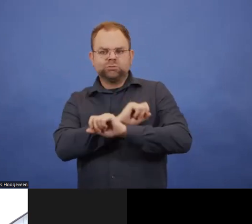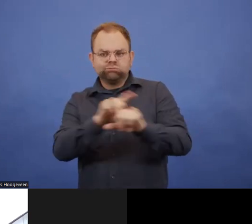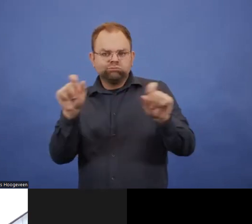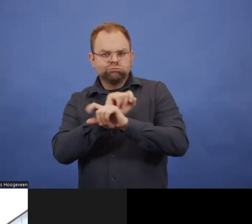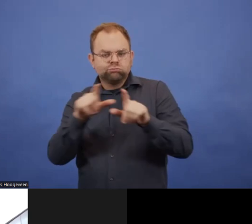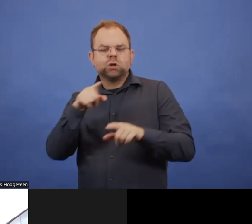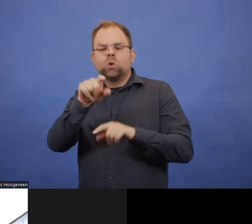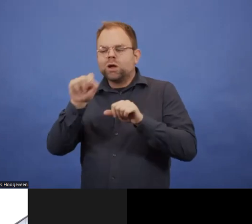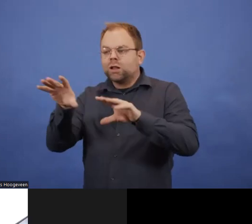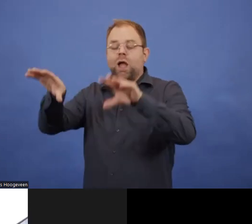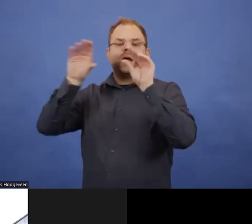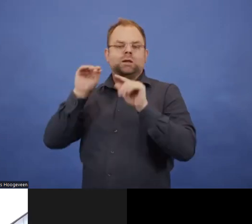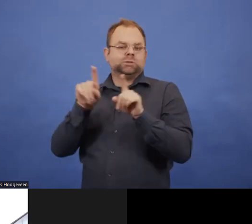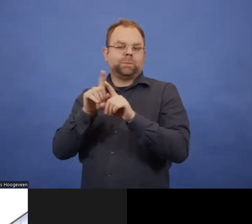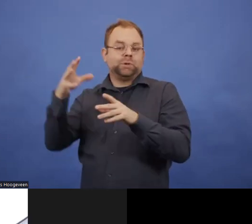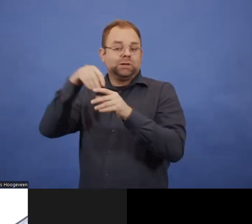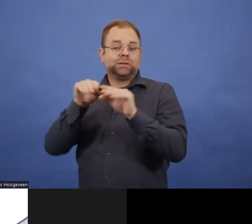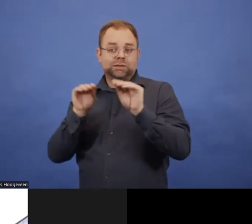webinarios de este tipo